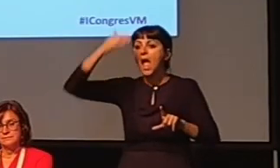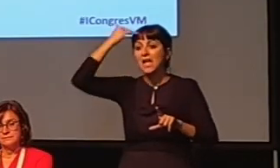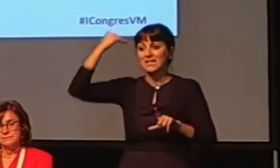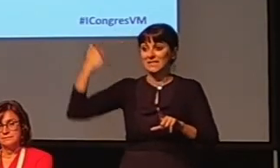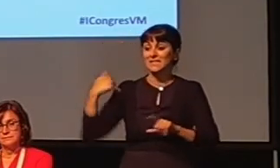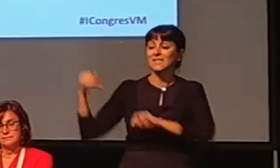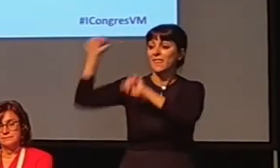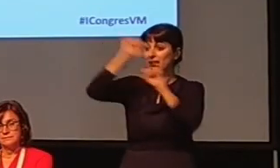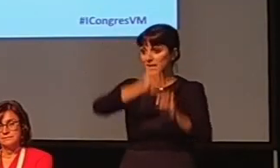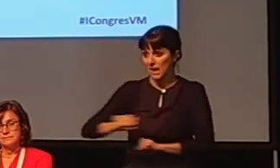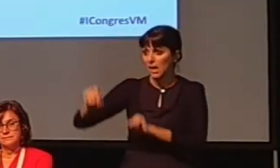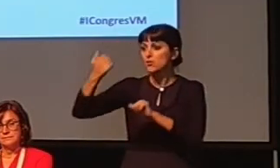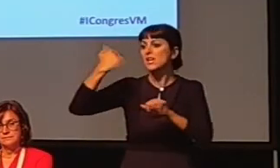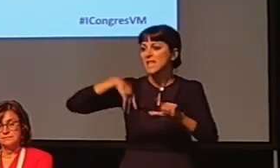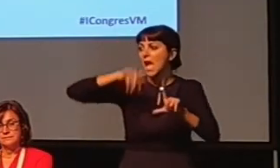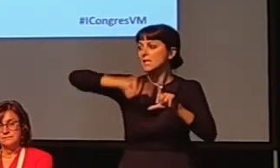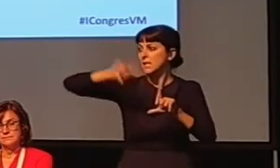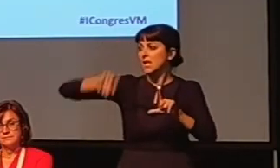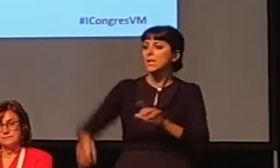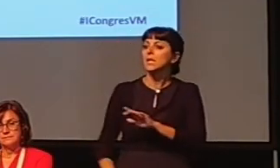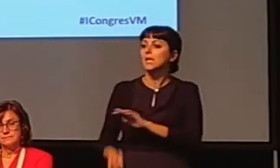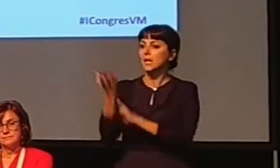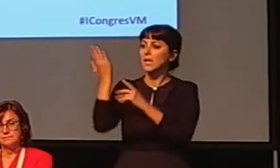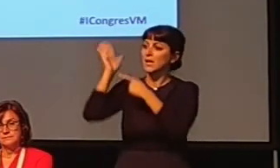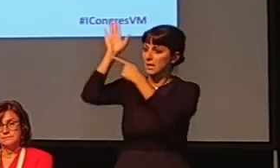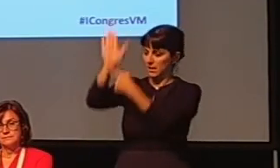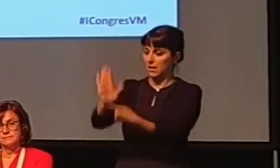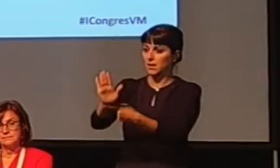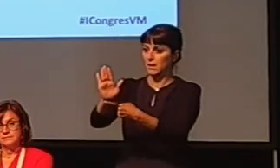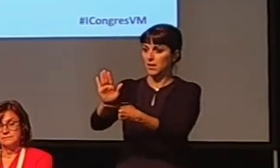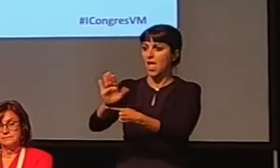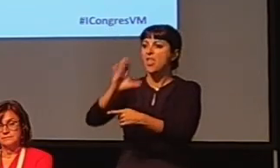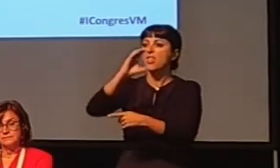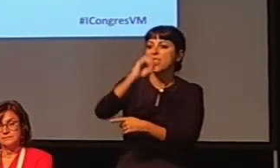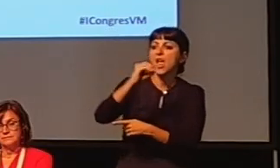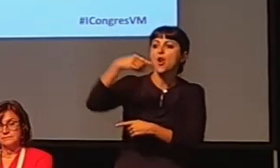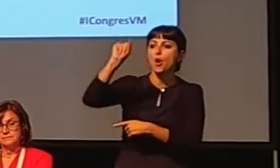Greuges, ha salido estadísticas, y no llega ni al